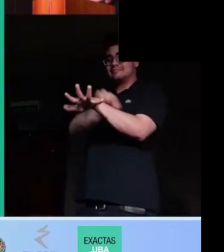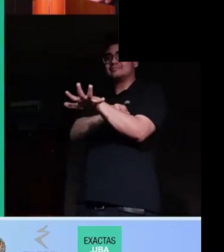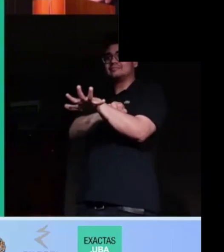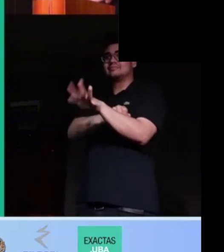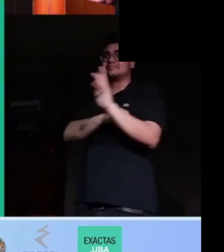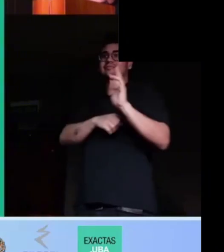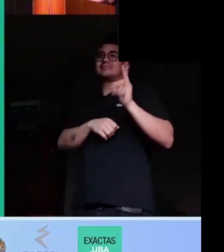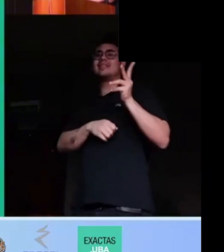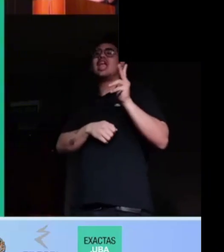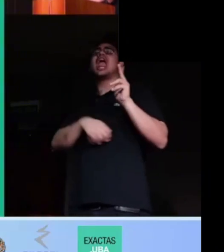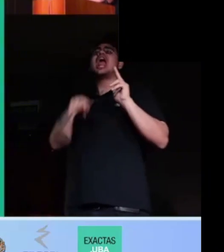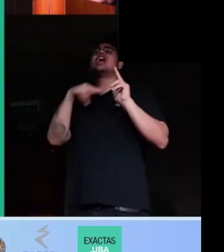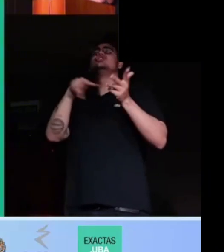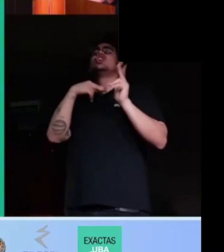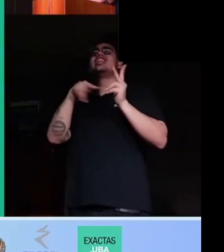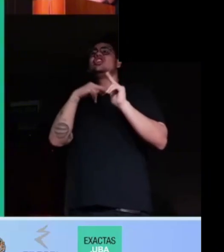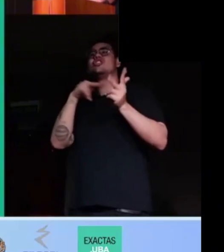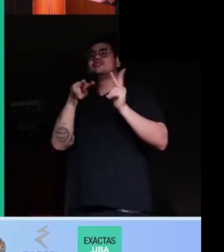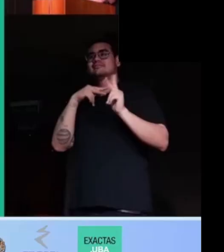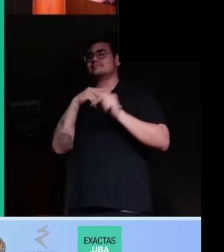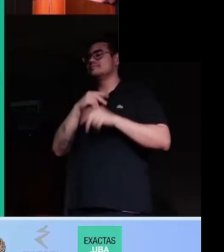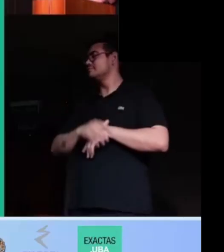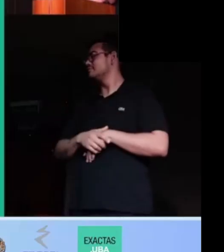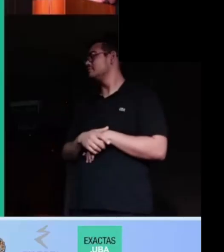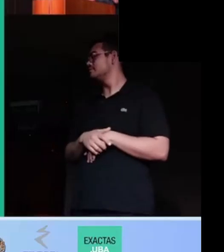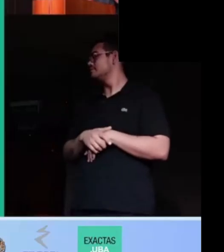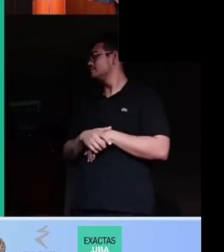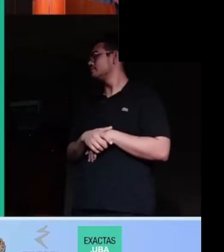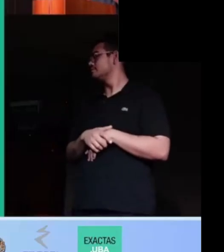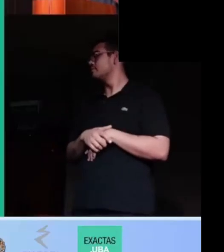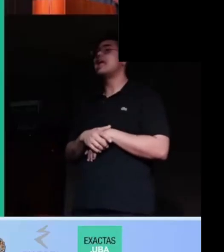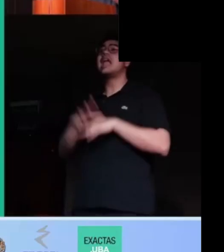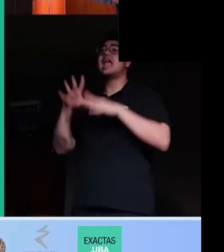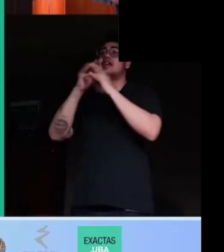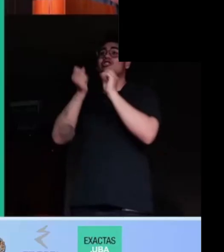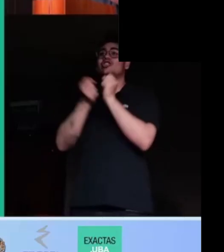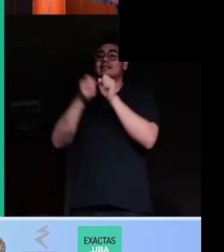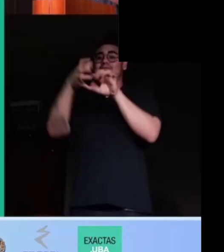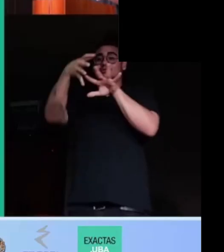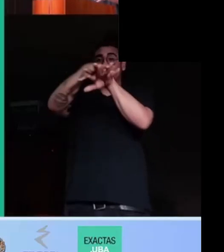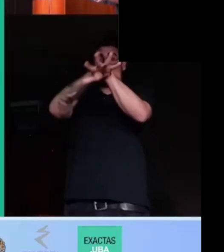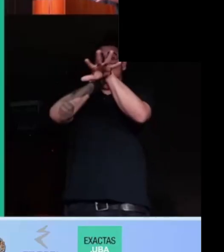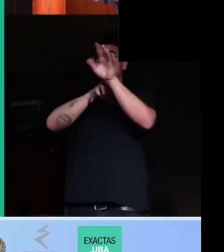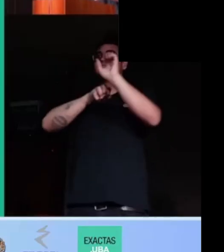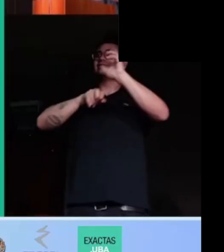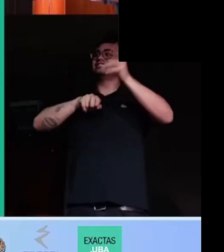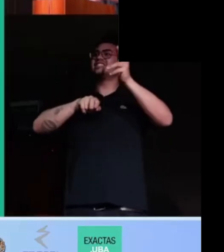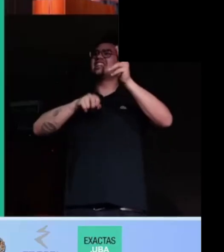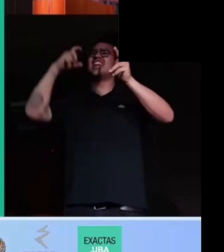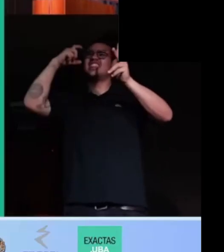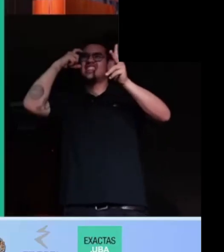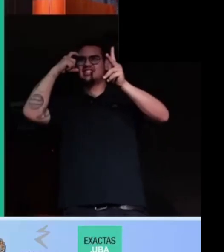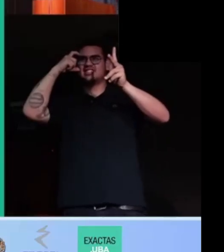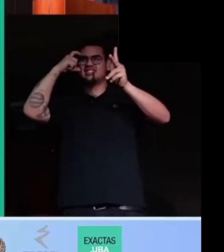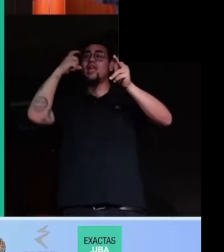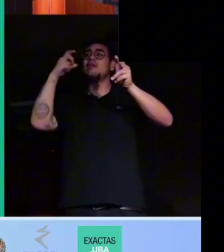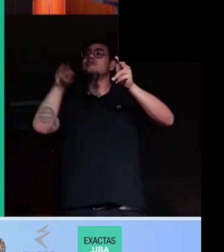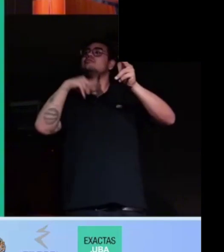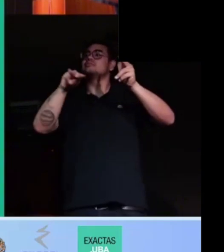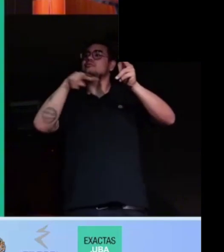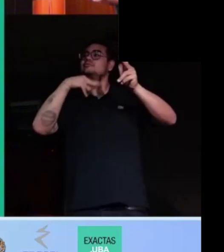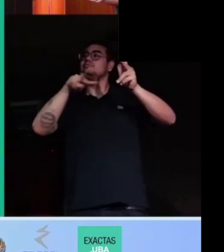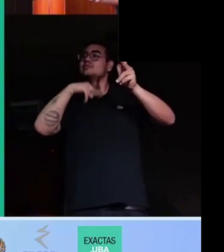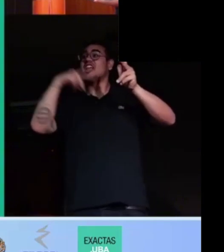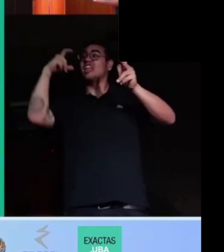sonidos. En este caso, simplemente 10 señas, nada más podía hacerlo. Y me agradó haber conversado